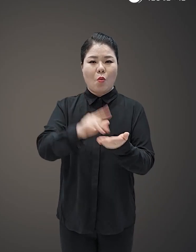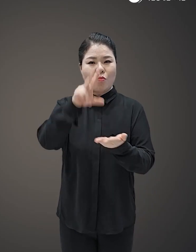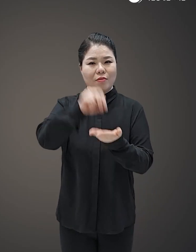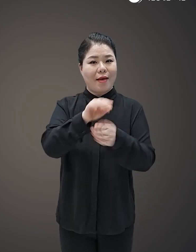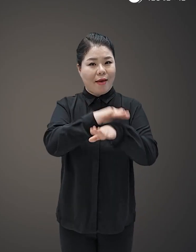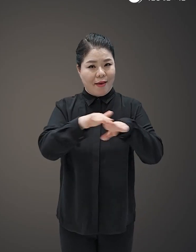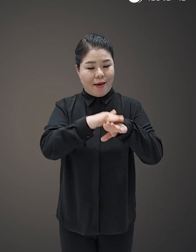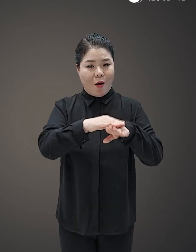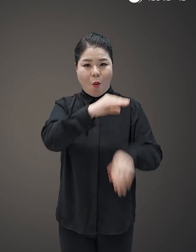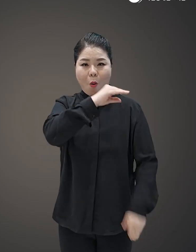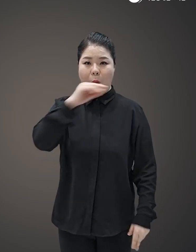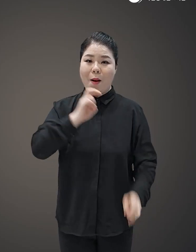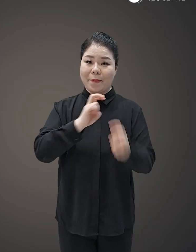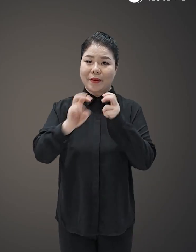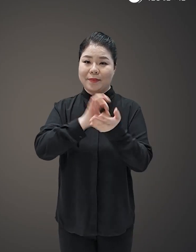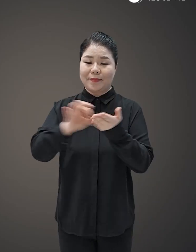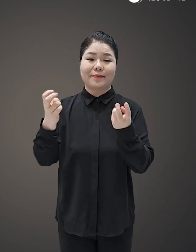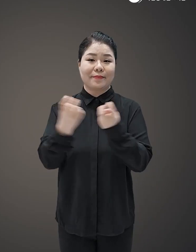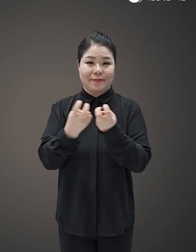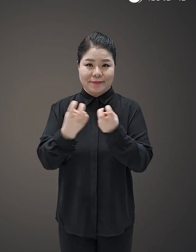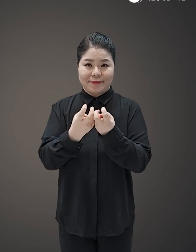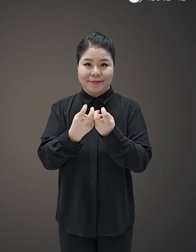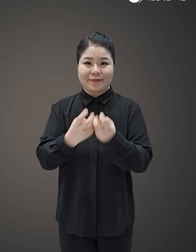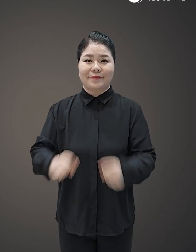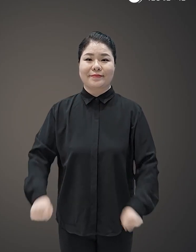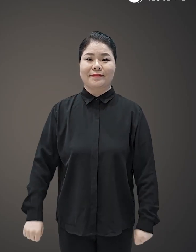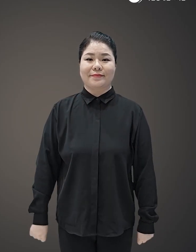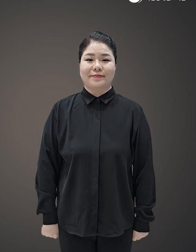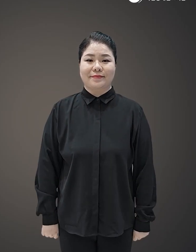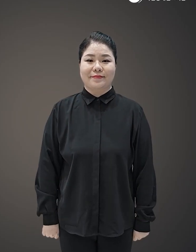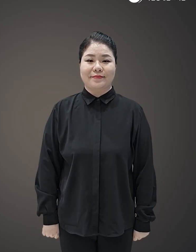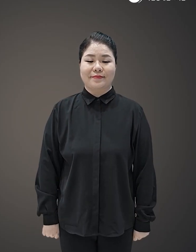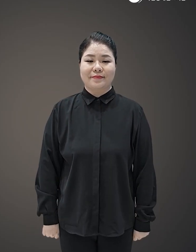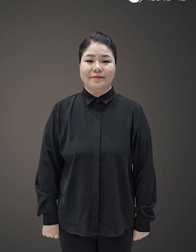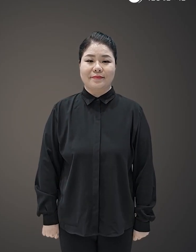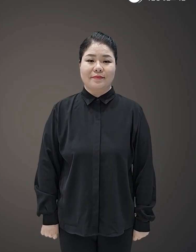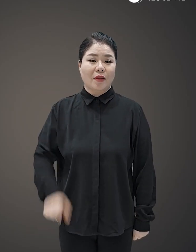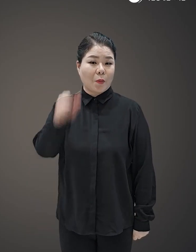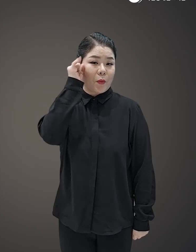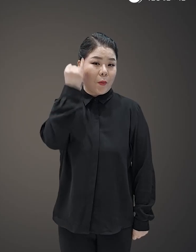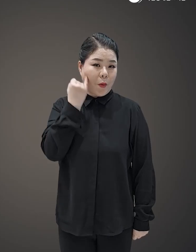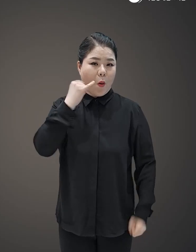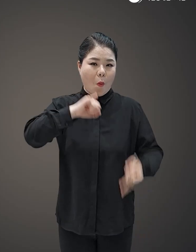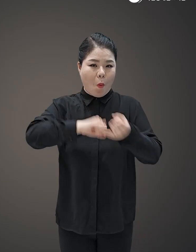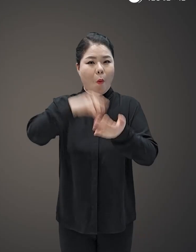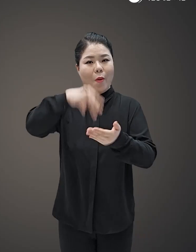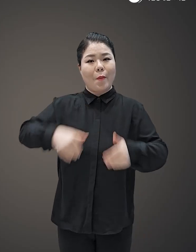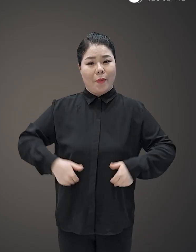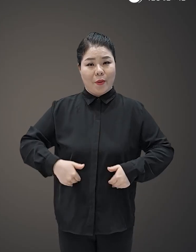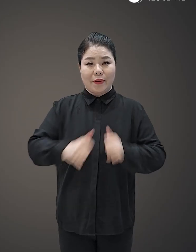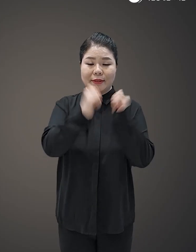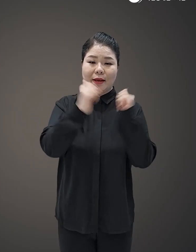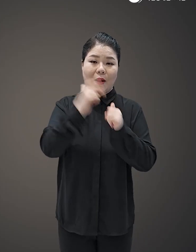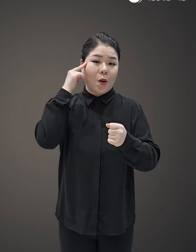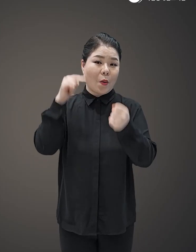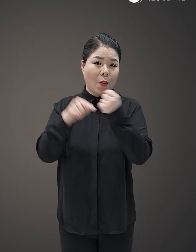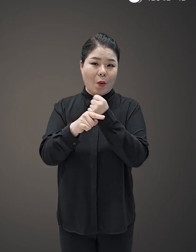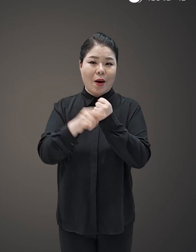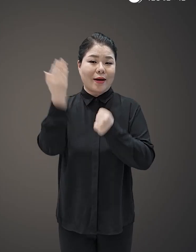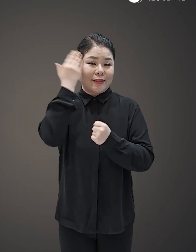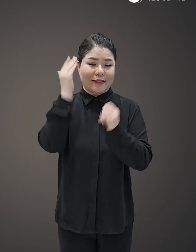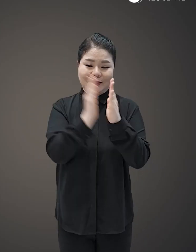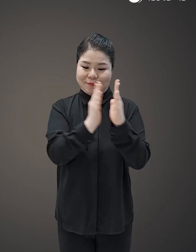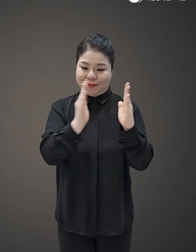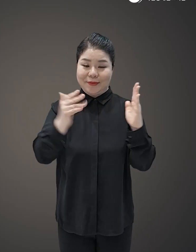SNS와 스마트폰의 부작용을 해결하고 올바른 미디어 리터러시로 나아가는 방법. 10대가 꼭 읽어야 할 사회,